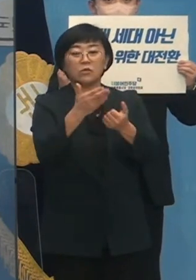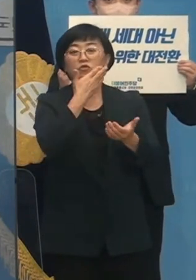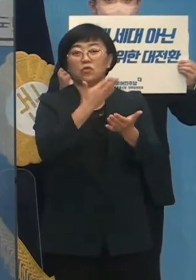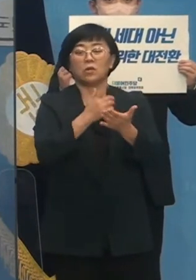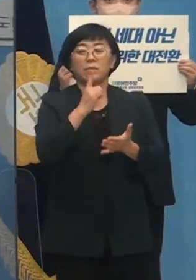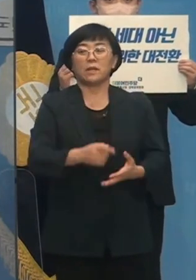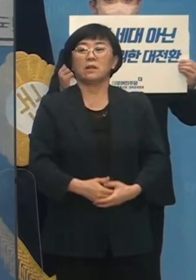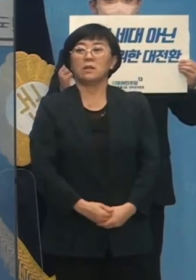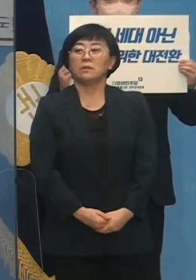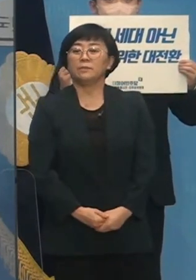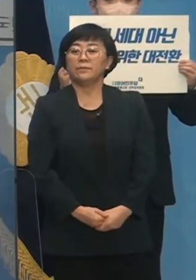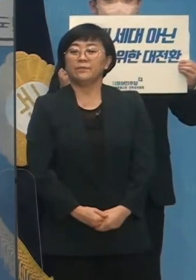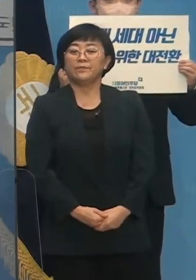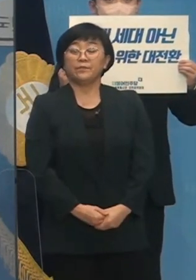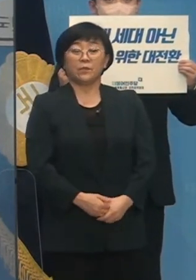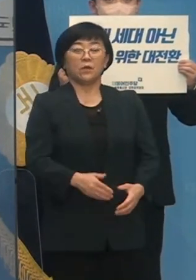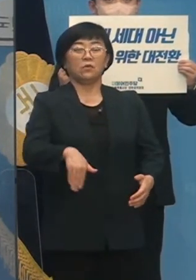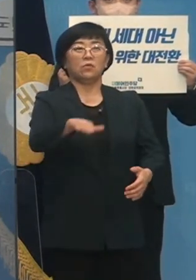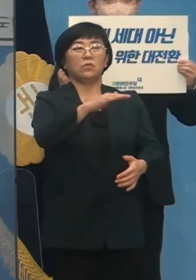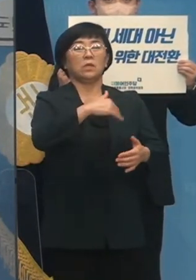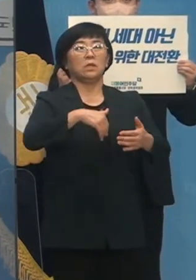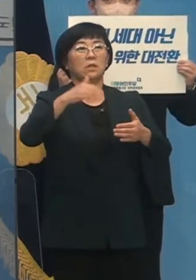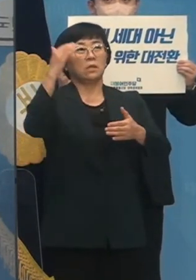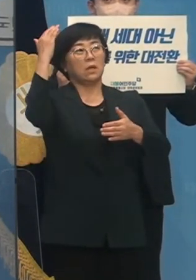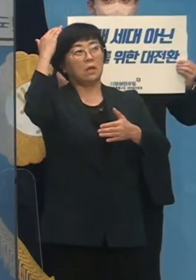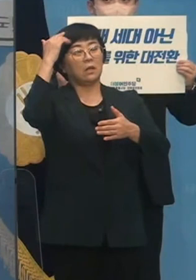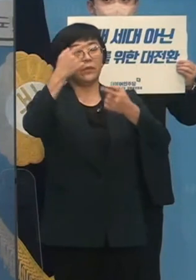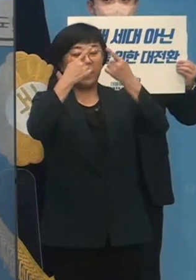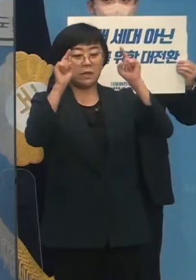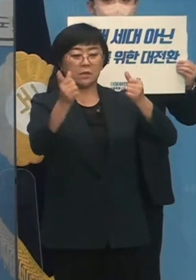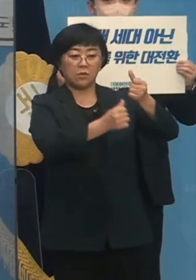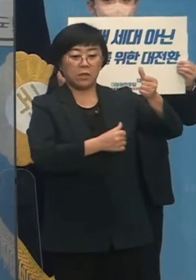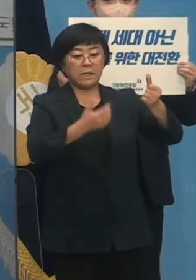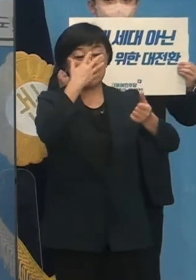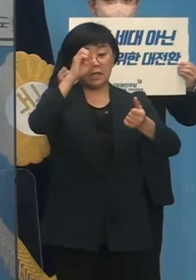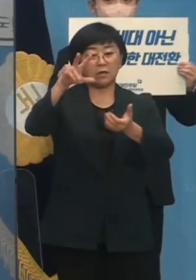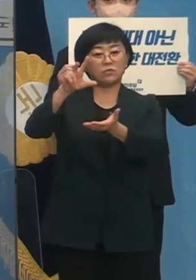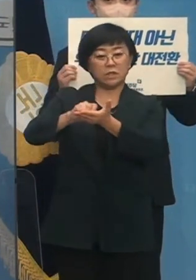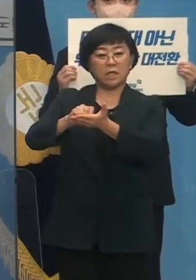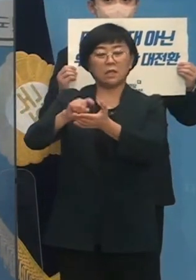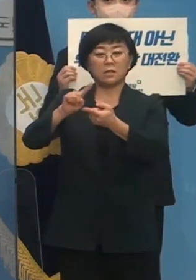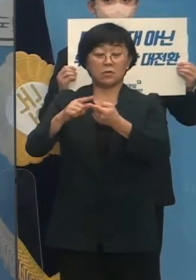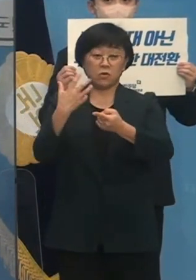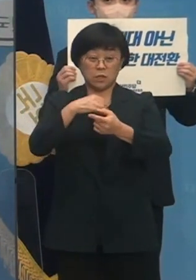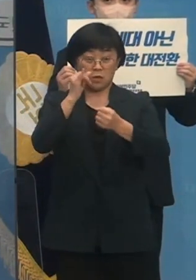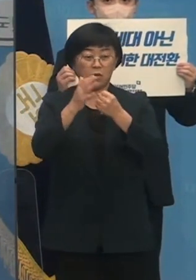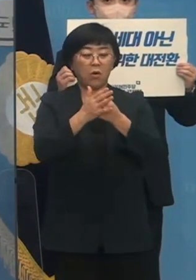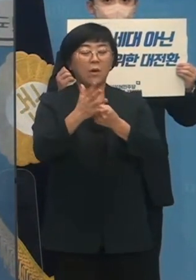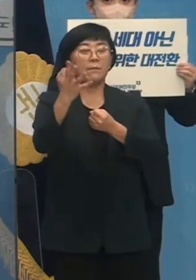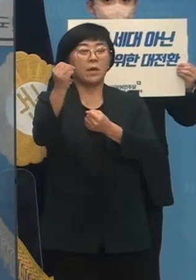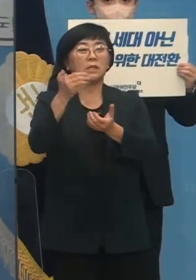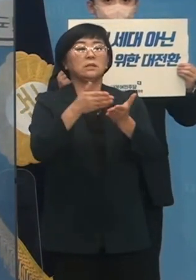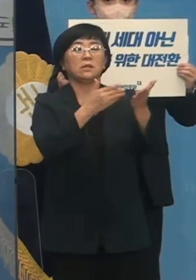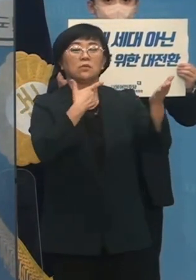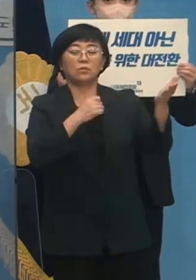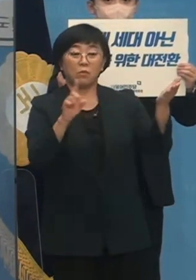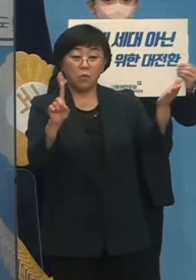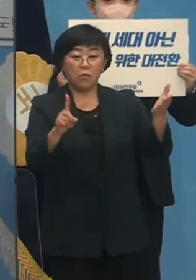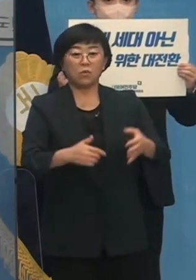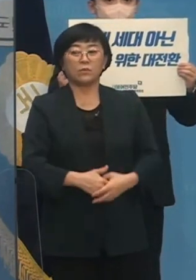중요합니다. 이에 우리 대학생위원회는 쓰레기 문제에 대해서 우려를 하며 몇 가지 제안을 하고자